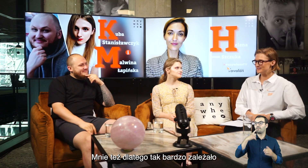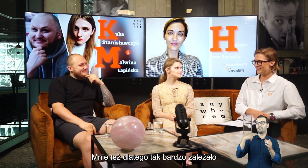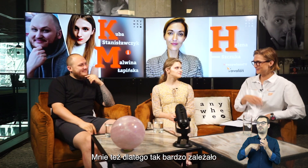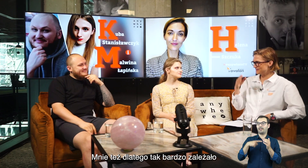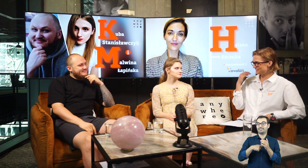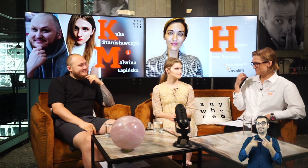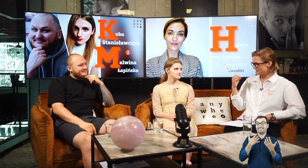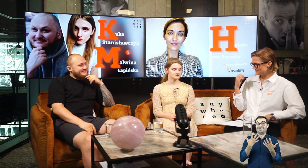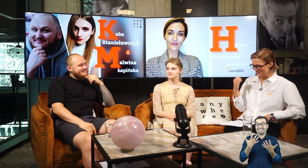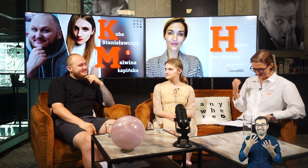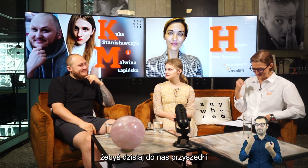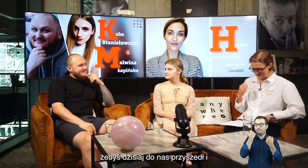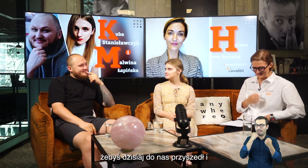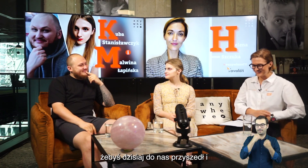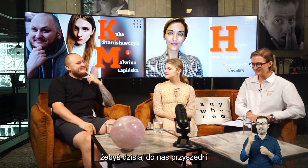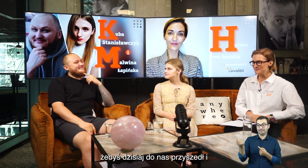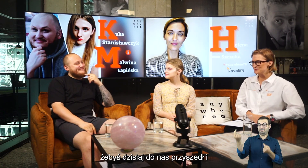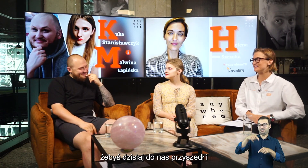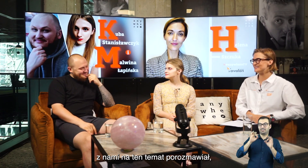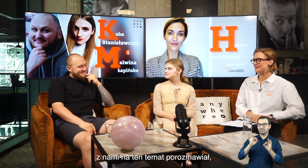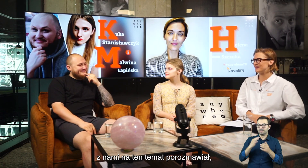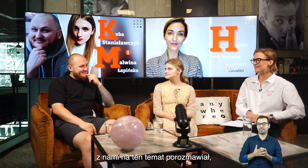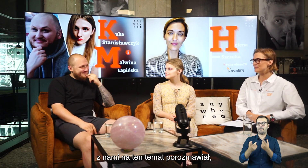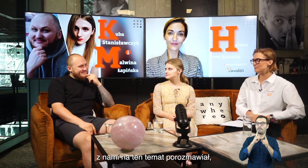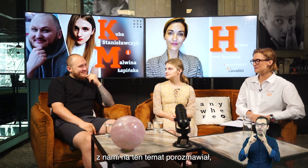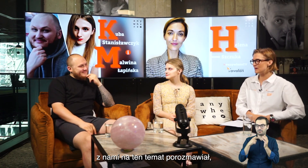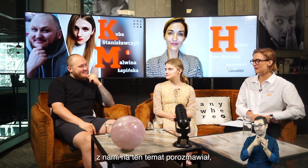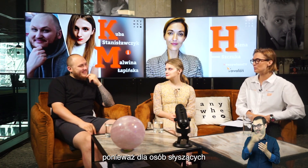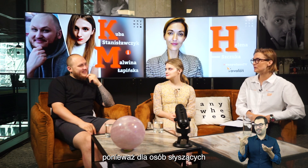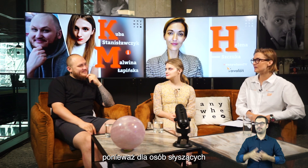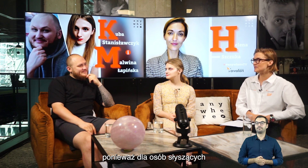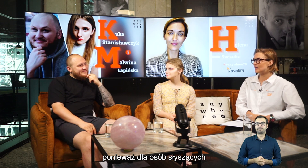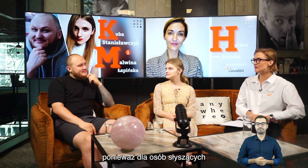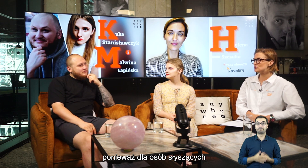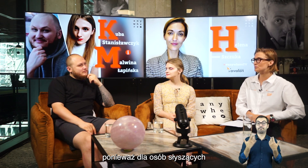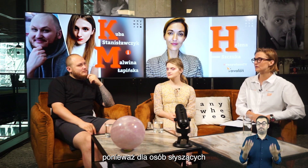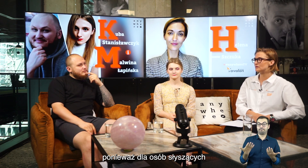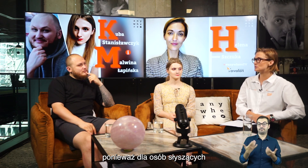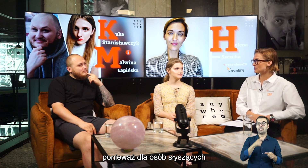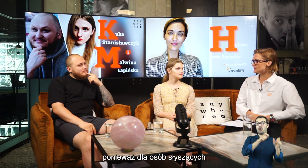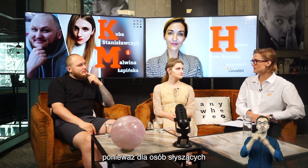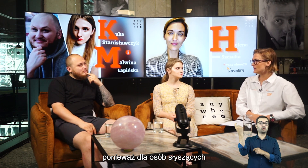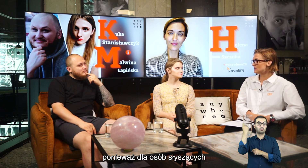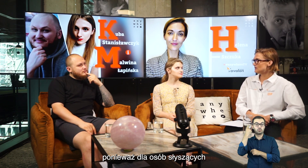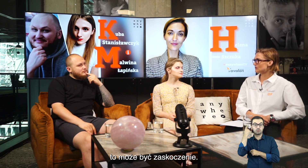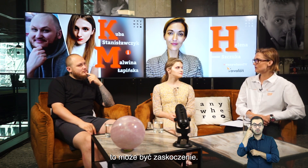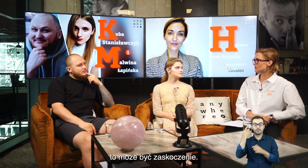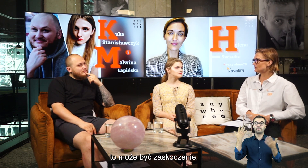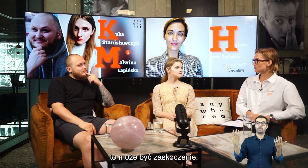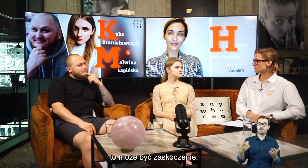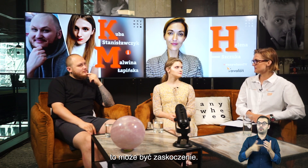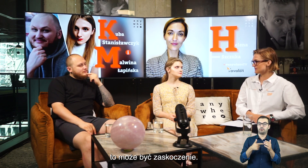mi też dlatego tak bardzo zależało, żebyś dzisiaj do nas przyszedł i z nami na ten temat porozmawiał, ponieważ dla osób słyszących